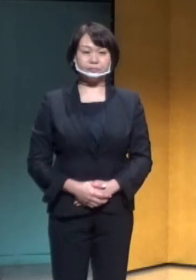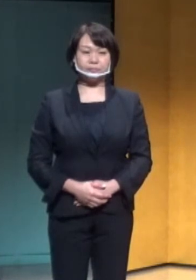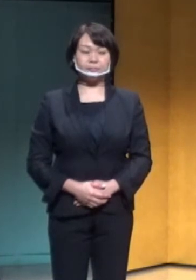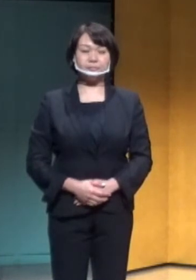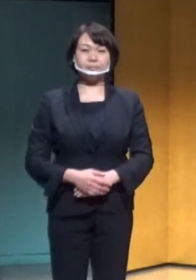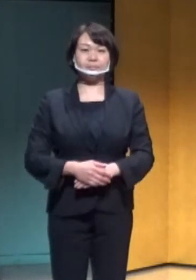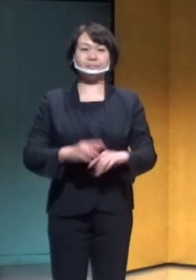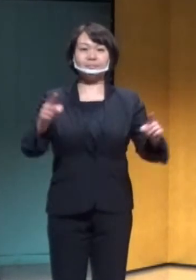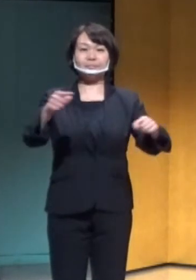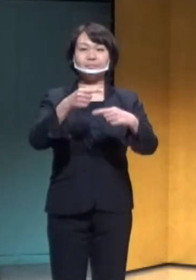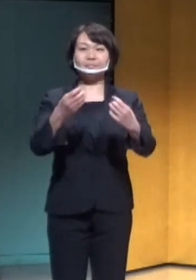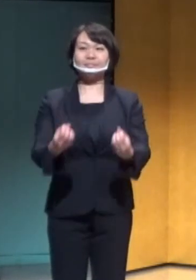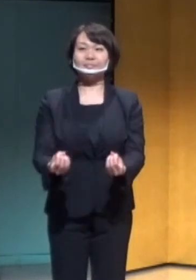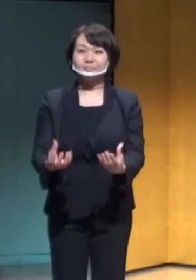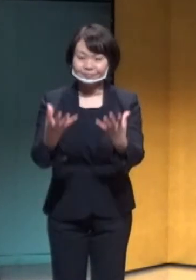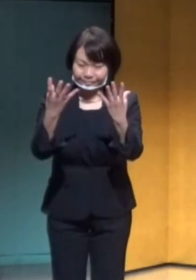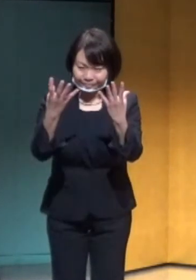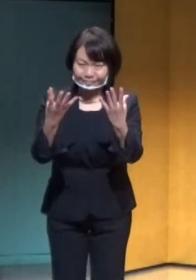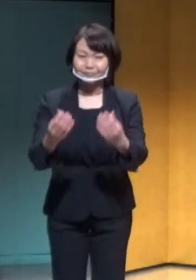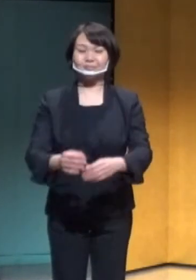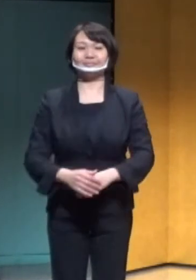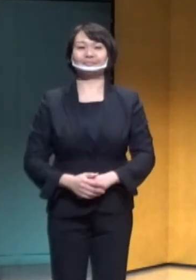新年おめでとうございます。